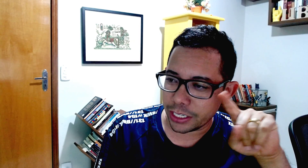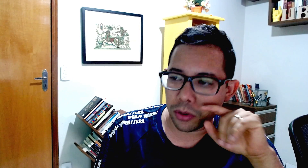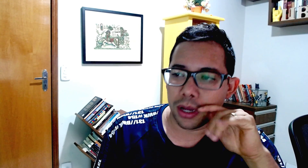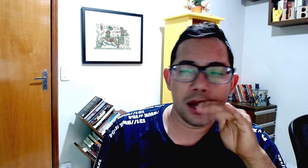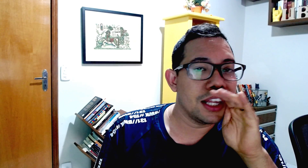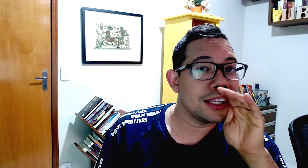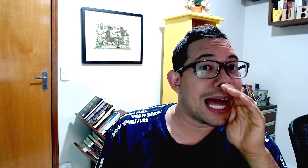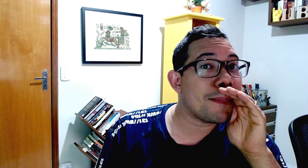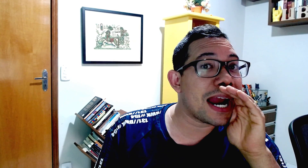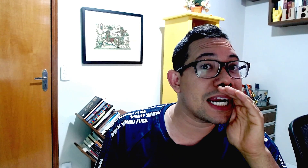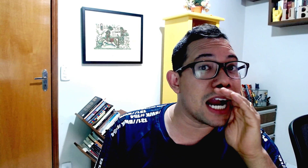assistiu,